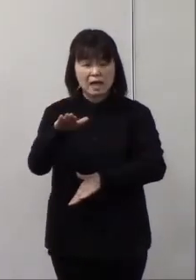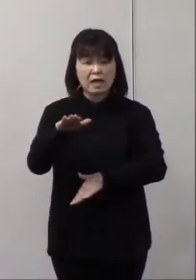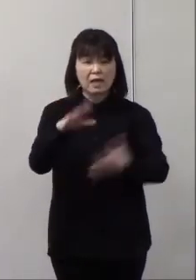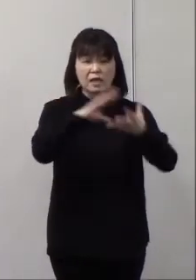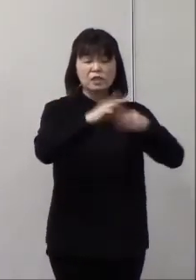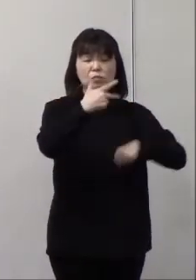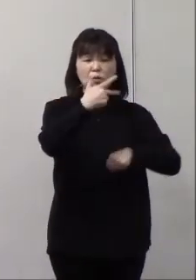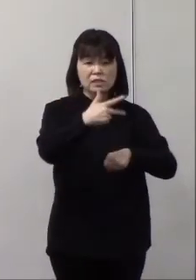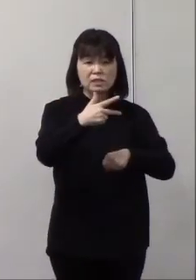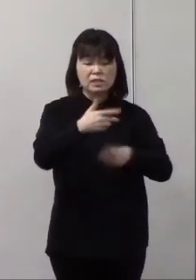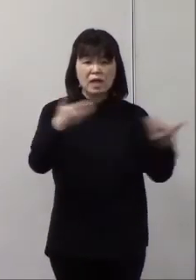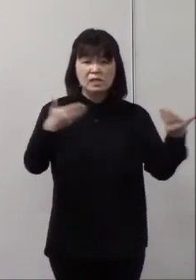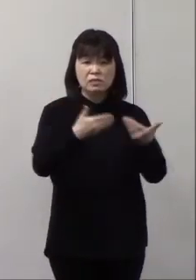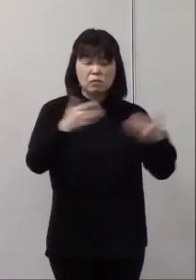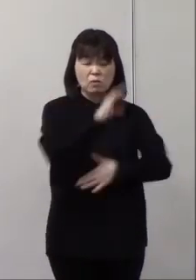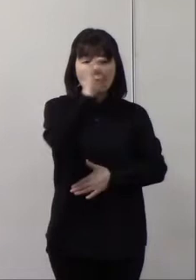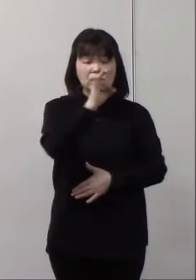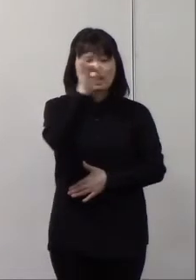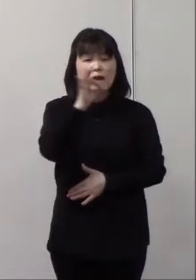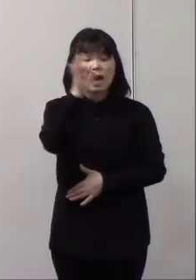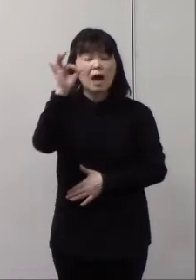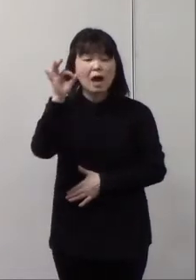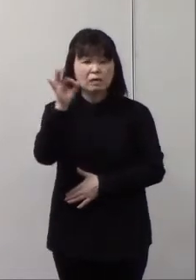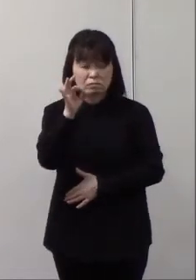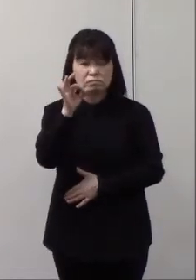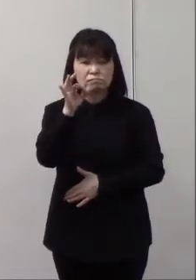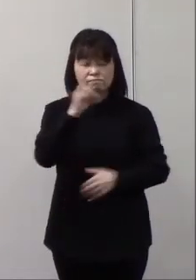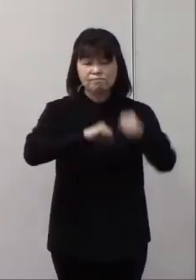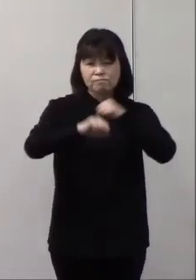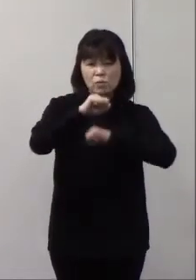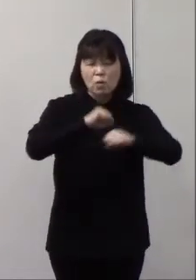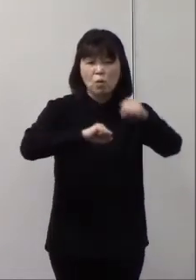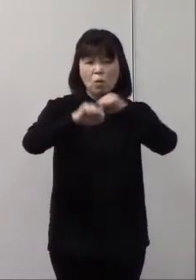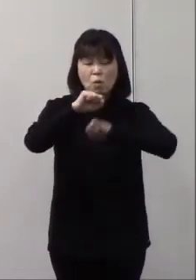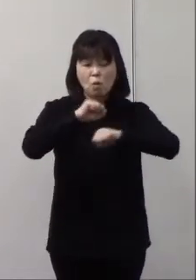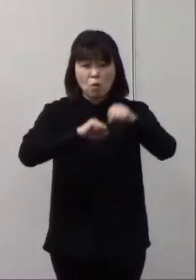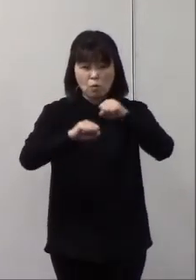職の促進するため、まあ、要は就活をするためにですね、